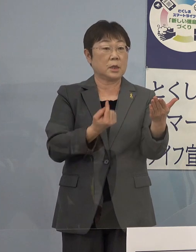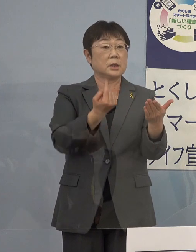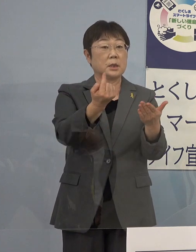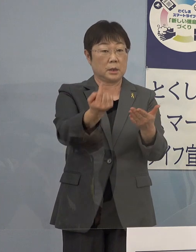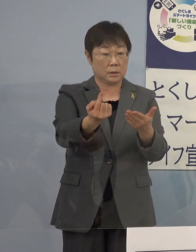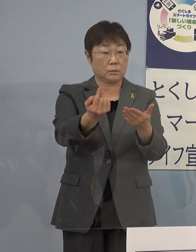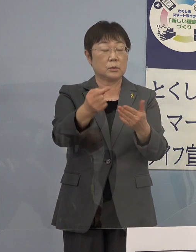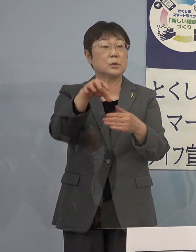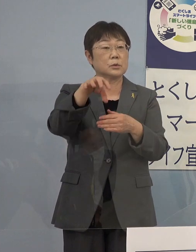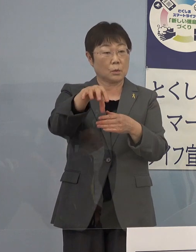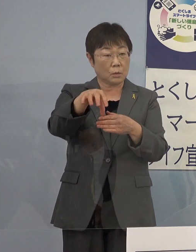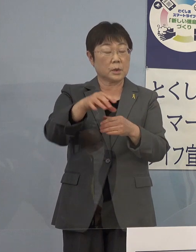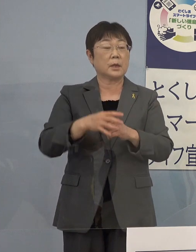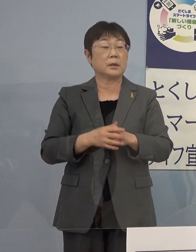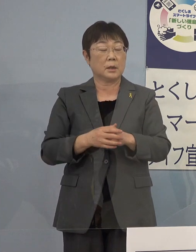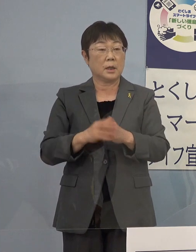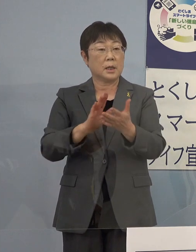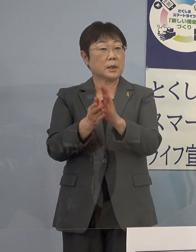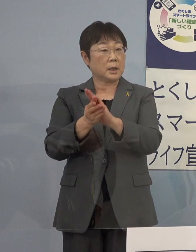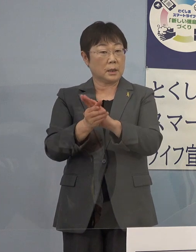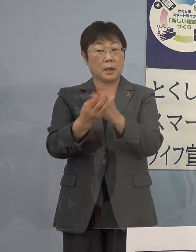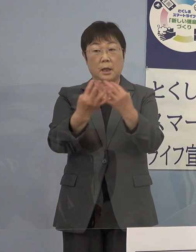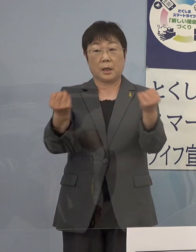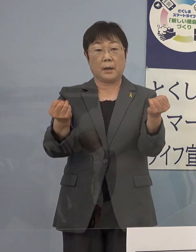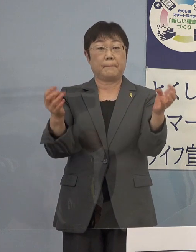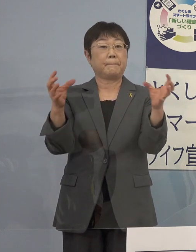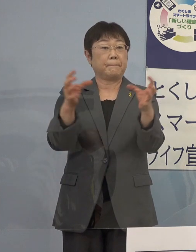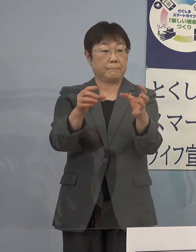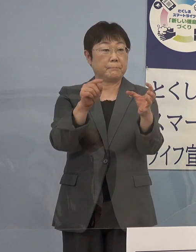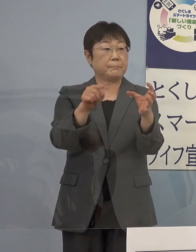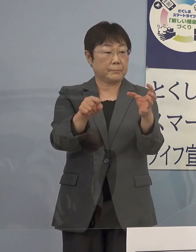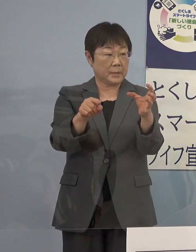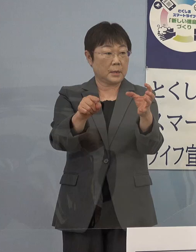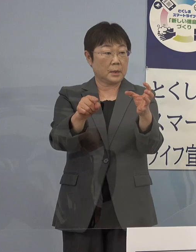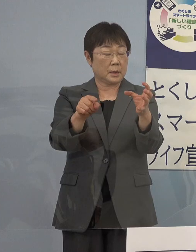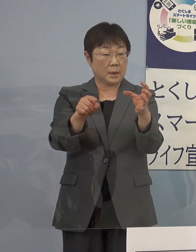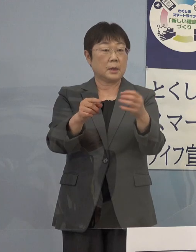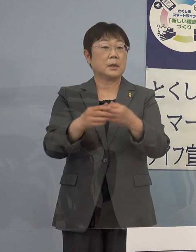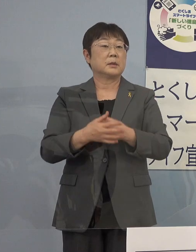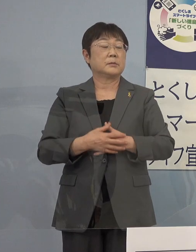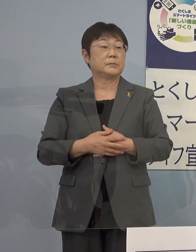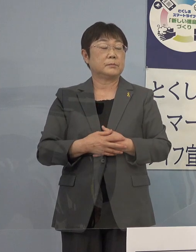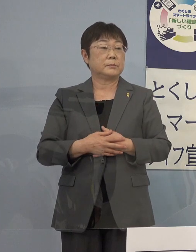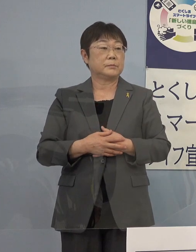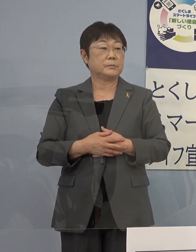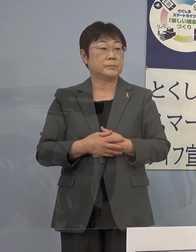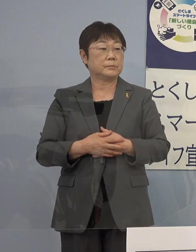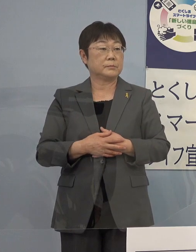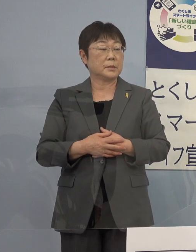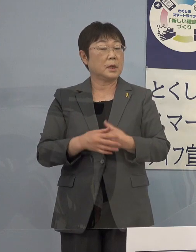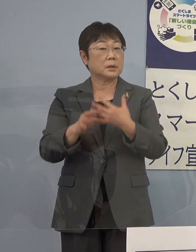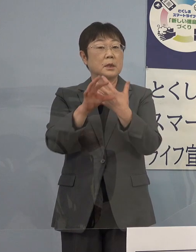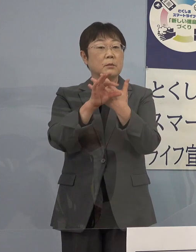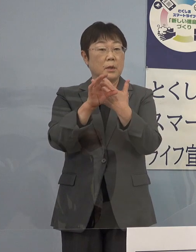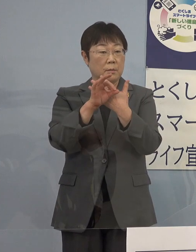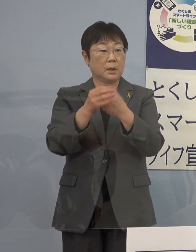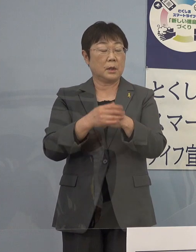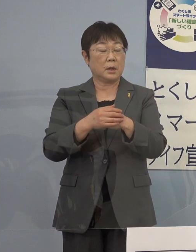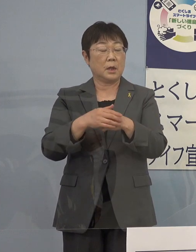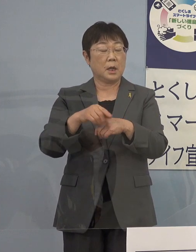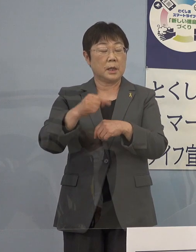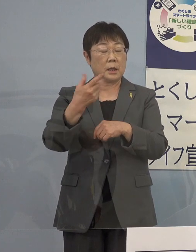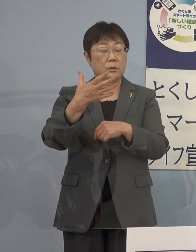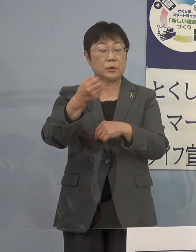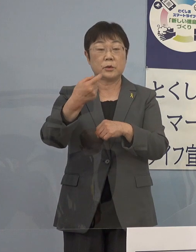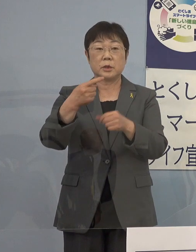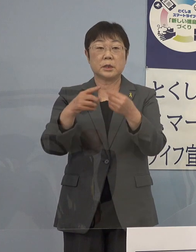てて、そこで、まあ、県外の方が多かったというような、 はい、あ見てない ですね、そうですね、いましたけど、まあ、例えば191例目